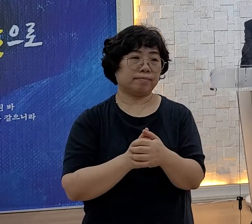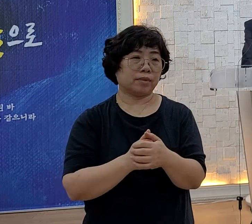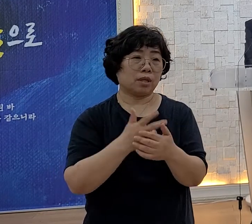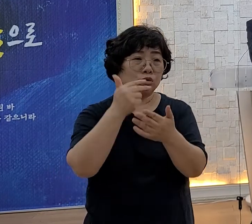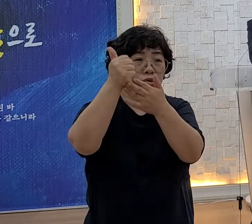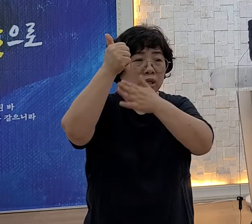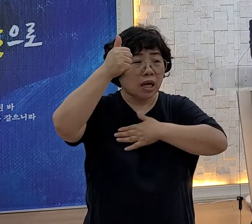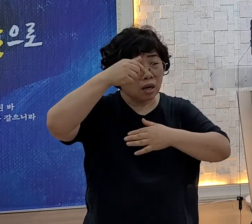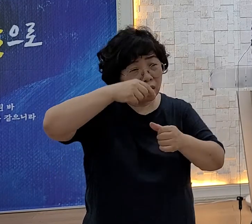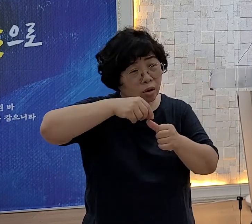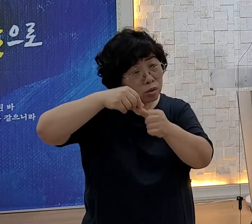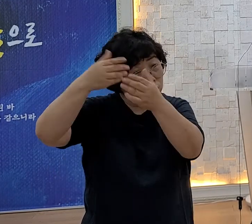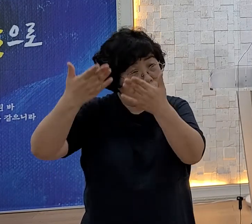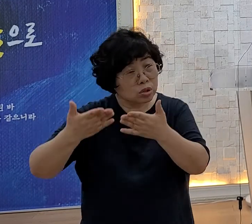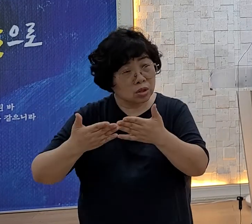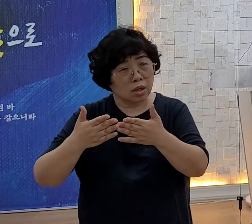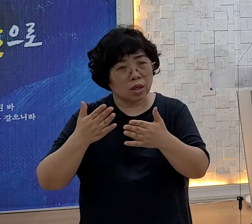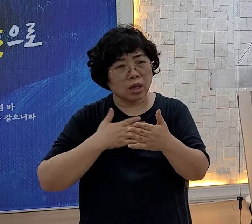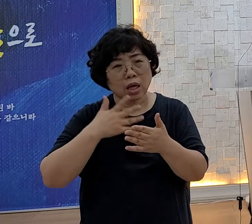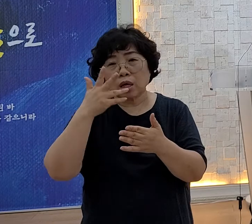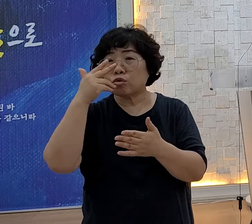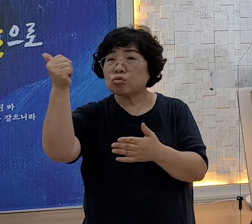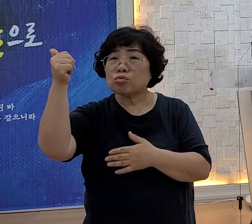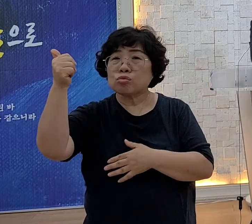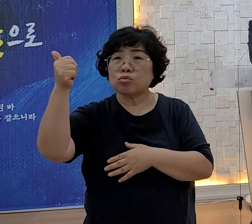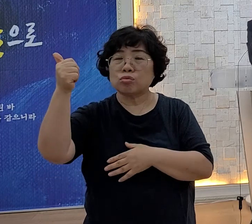주는 나를 건지시는 나의 주 하나님